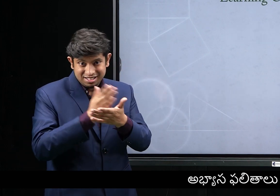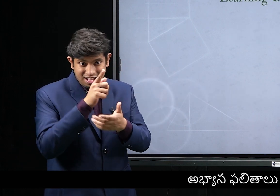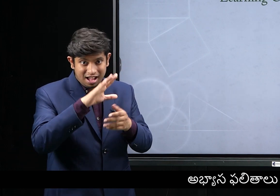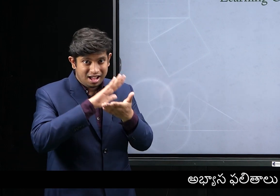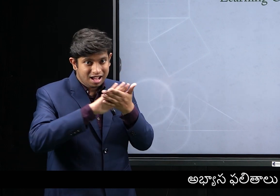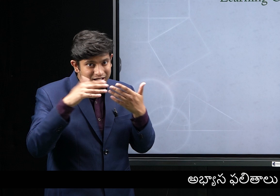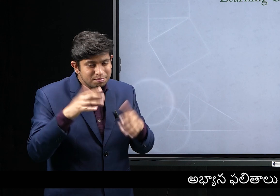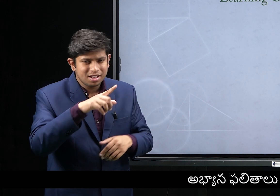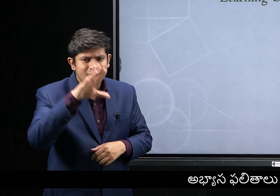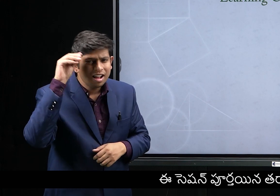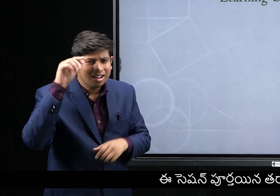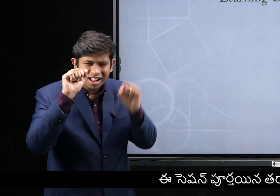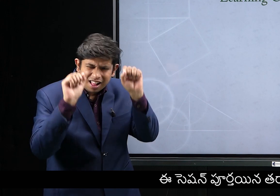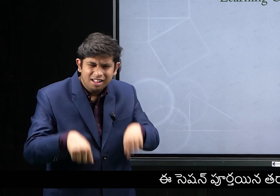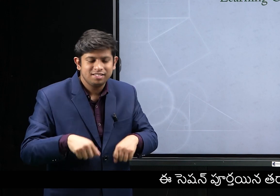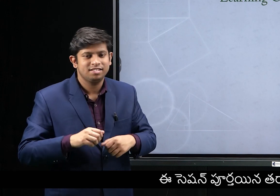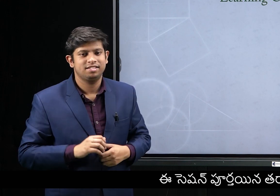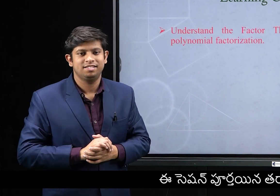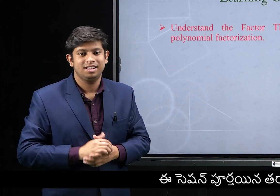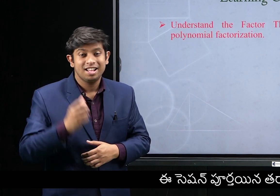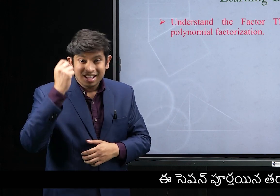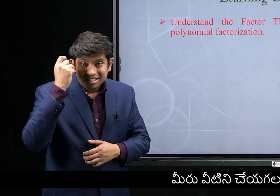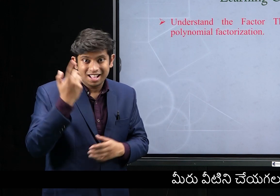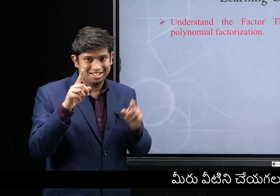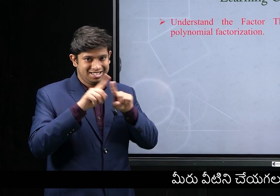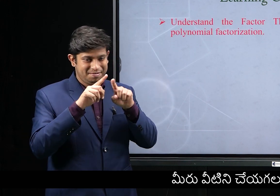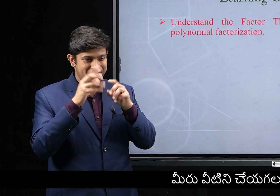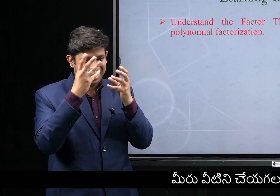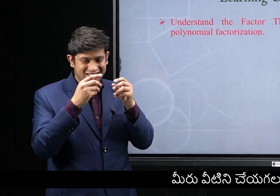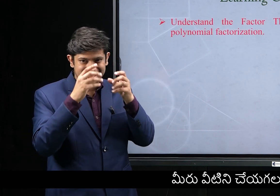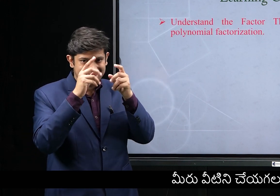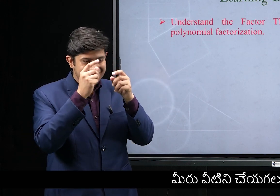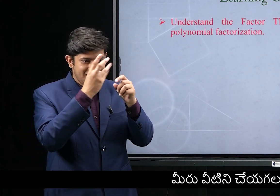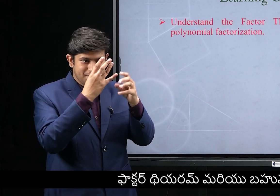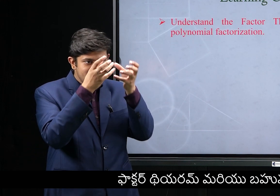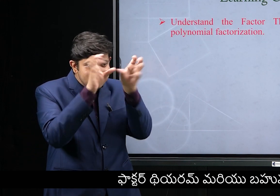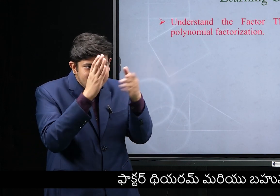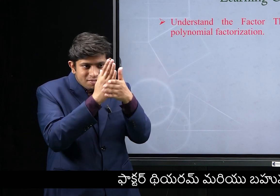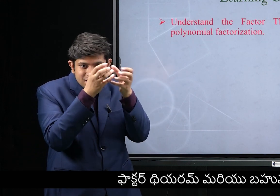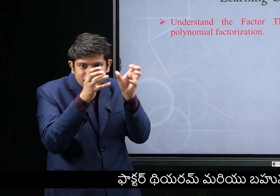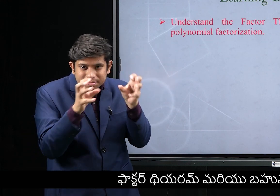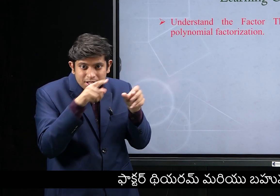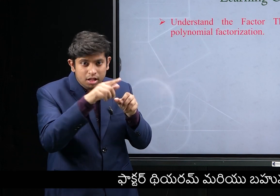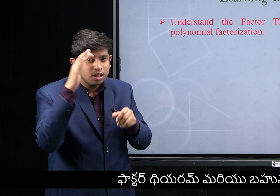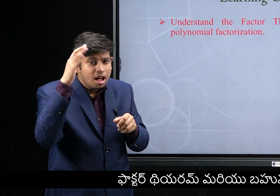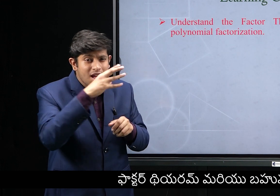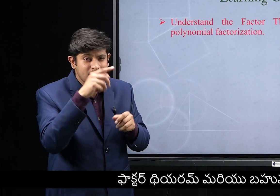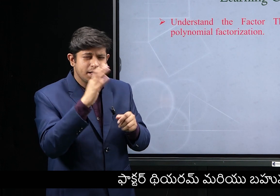అభ్యాస ఫలితాలు. ఈ సెషన్ పూర్తయిన తరువాత మీరు వీటిని చేయగలరు. ఫ్యాక్టర్ థీరం మరియు బహుపది కారకంలో